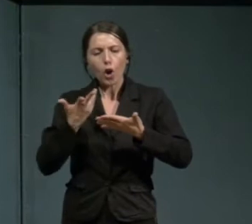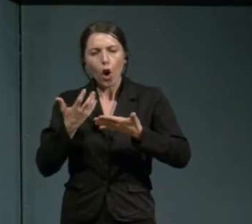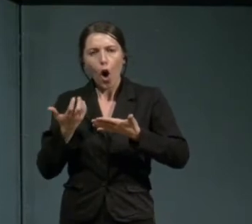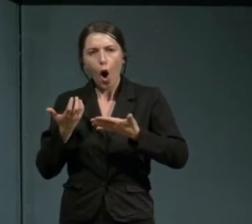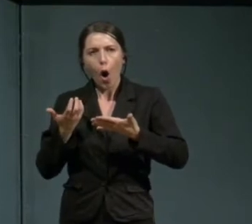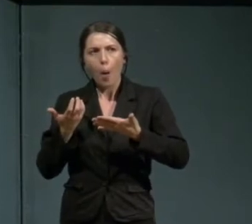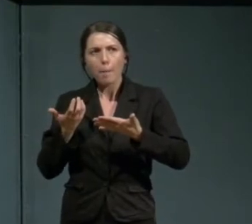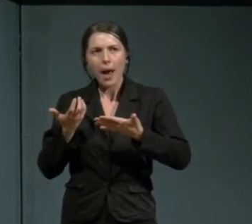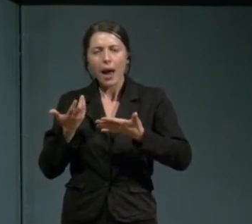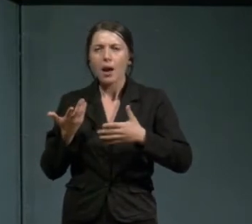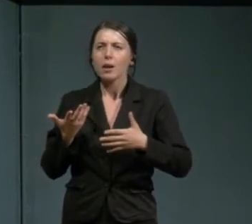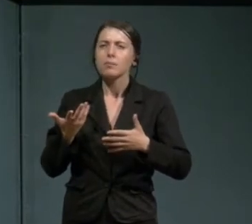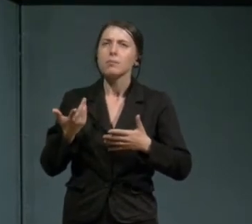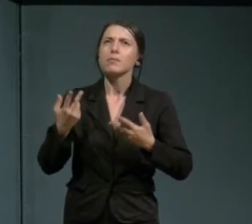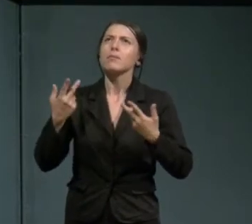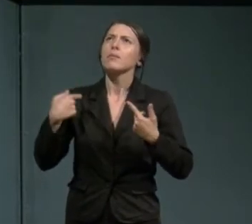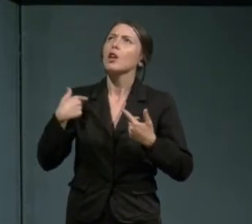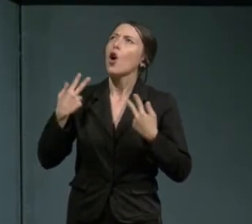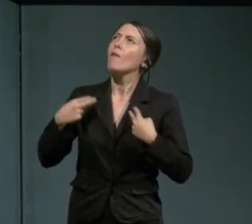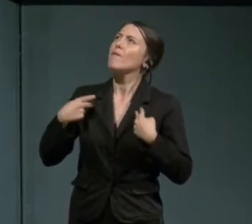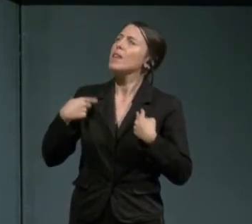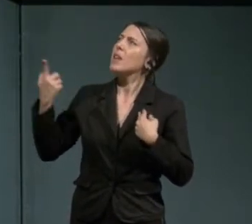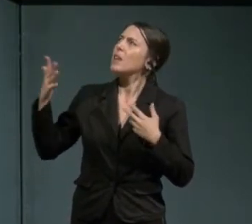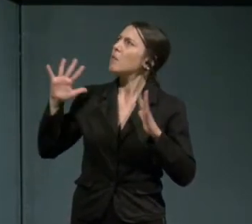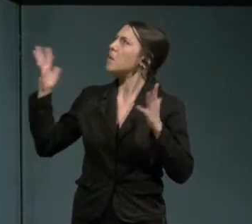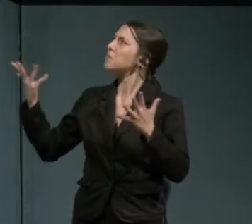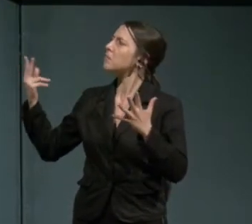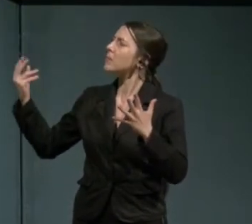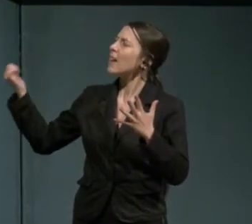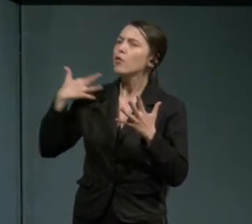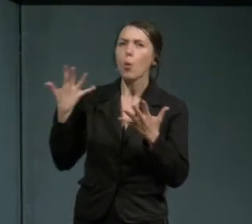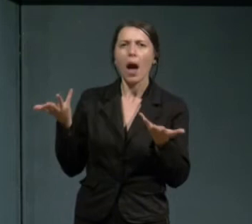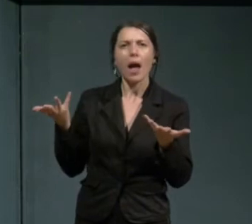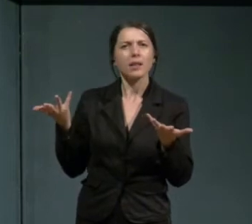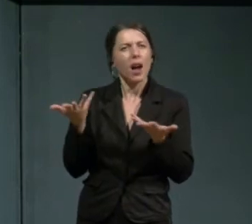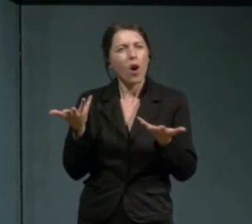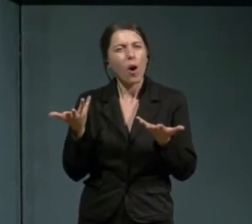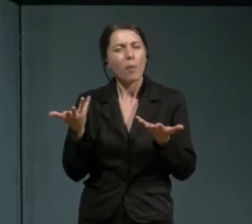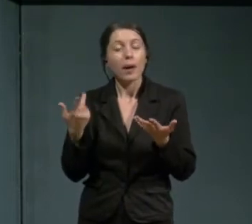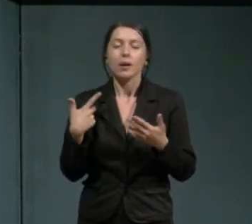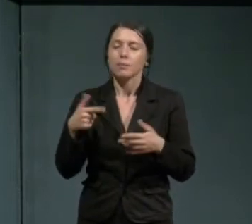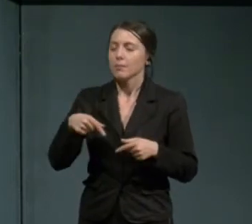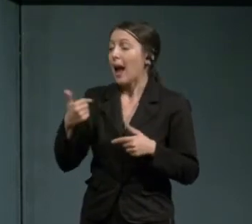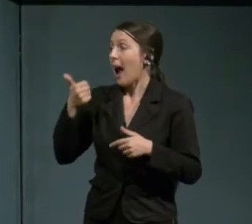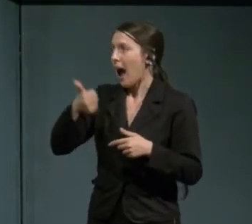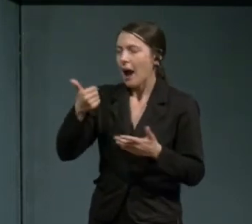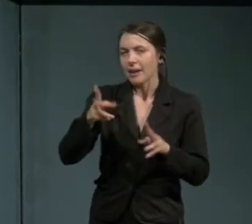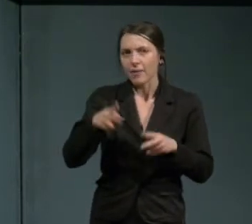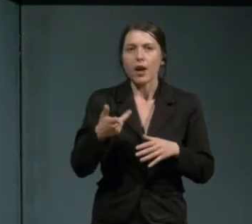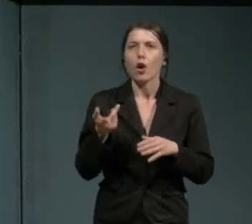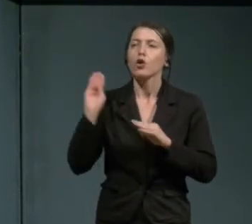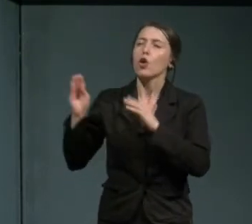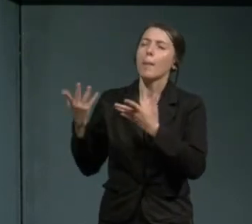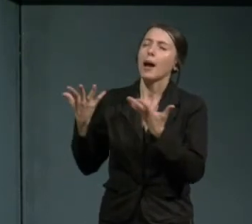entra nella letteratura quello che vive questa è una domanda che si fa spesso poi ad esempio non so anche ai fra gli scrittori francesi in questi anni viene spesso domandato ma